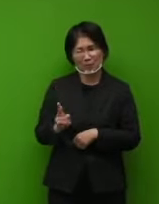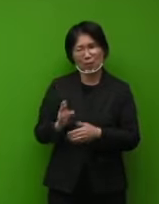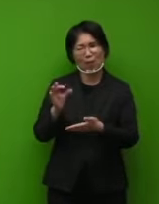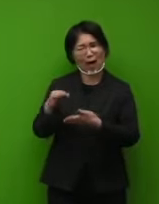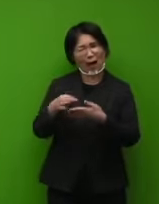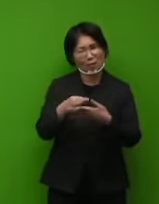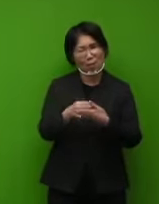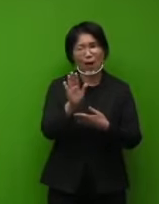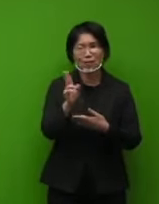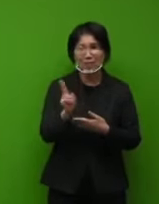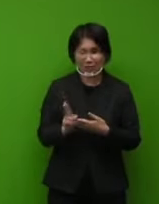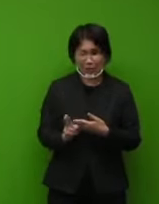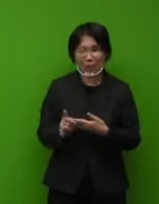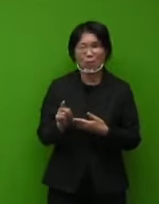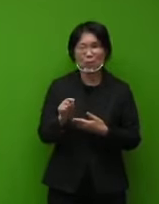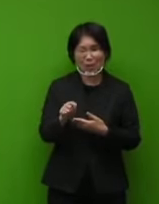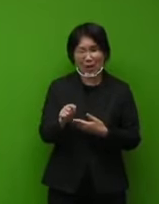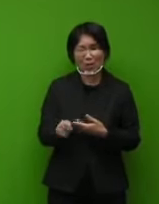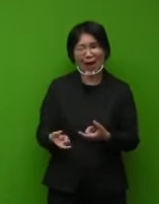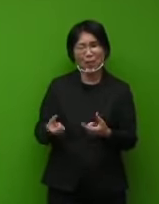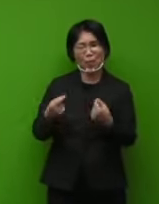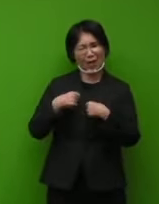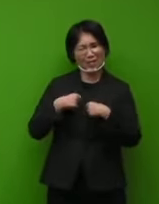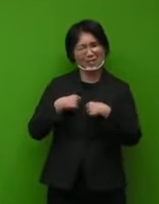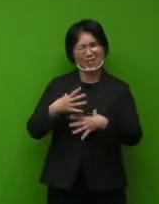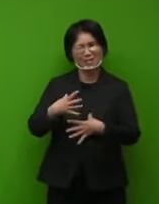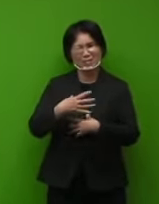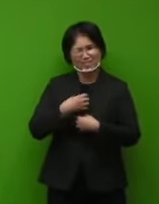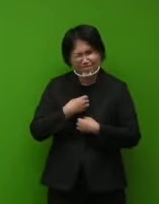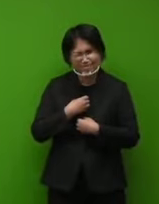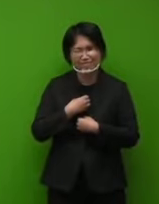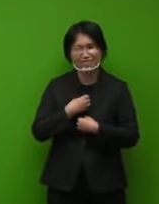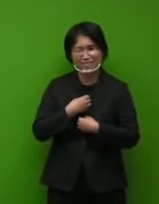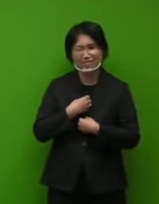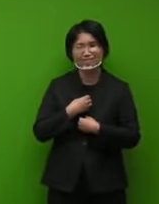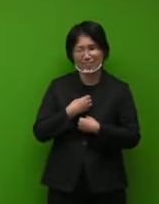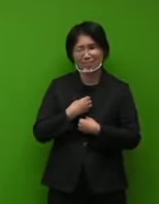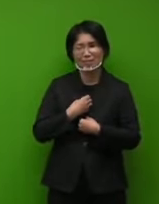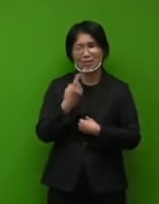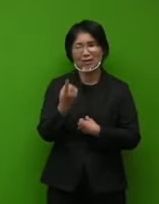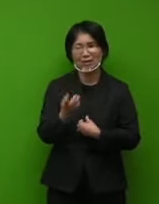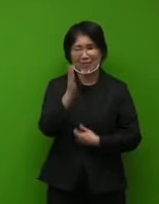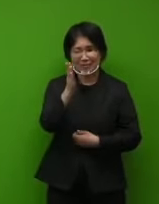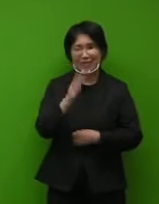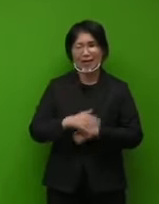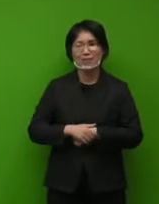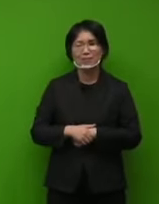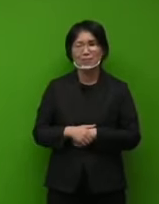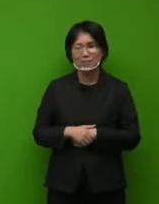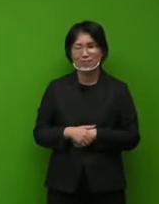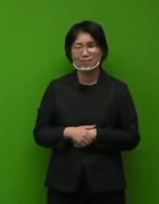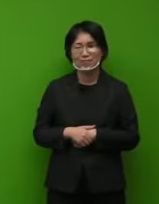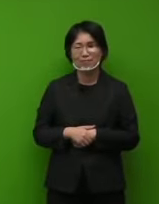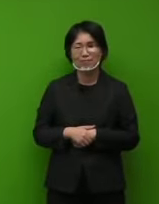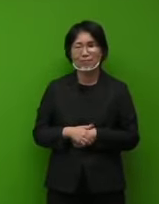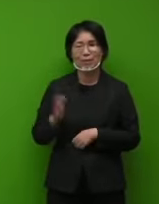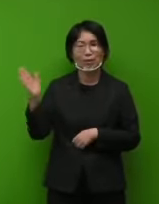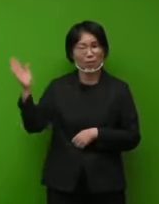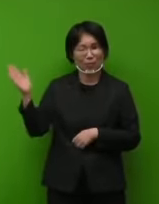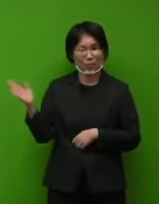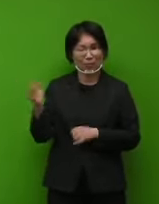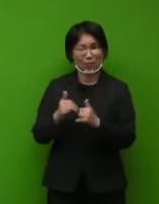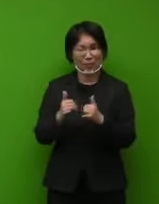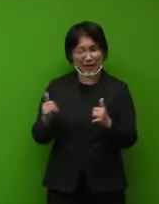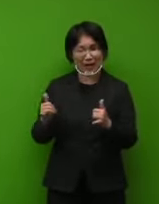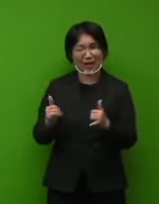ることもあるでしょう。それは感染に気をつけて出ていただければというふうに思います。これは実は、こういった方々を例